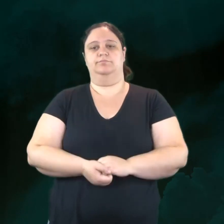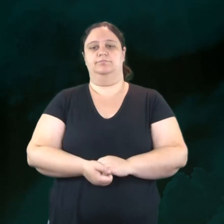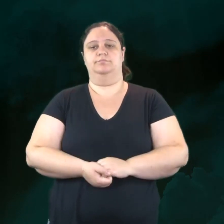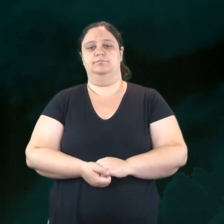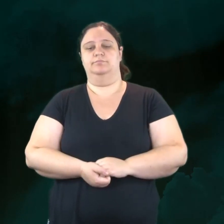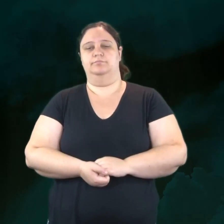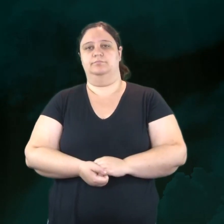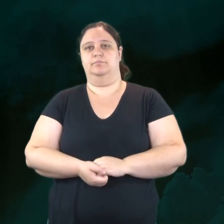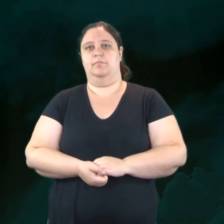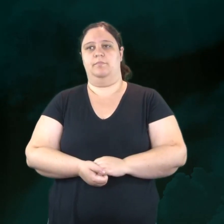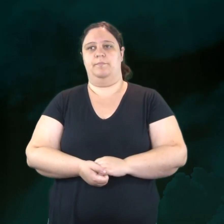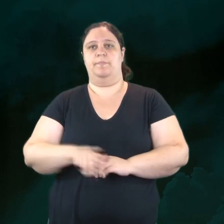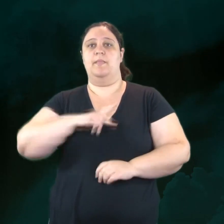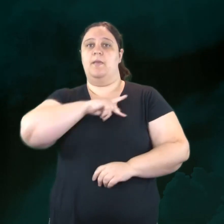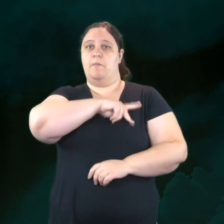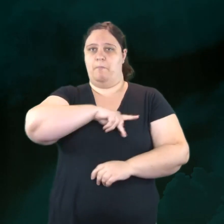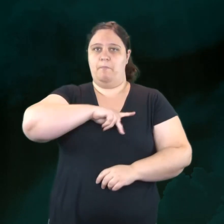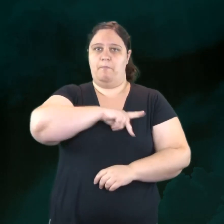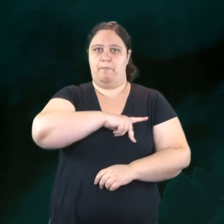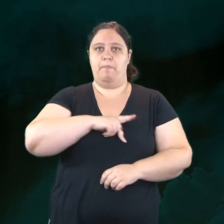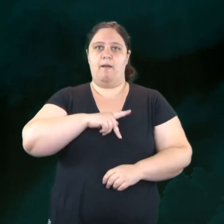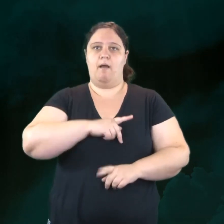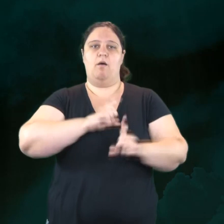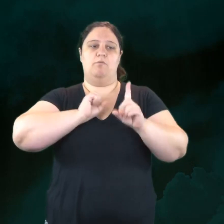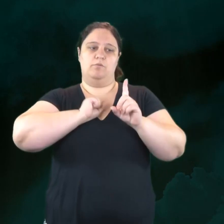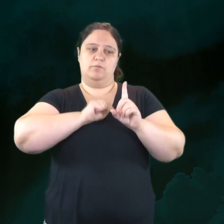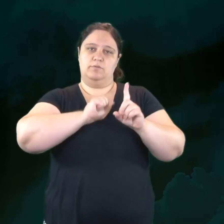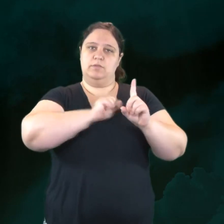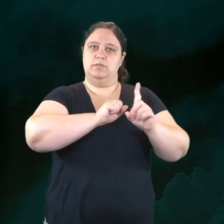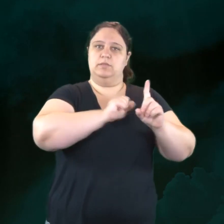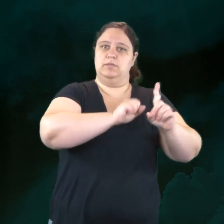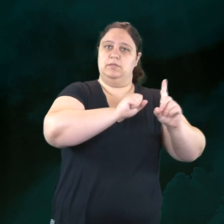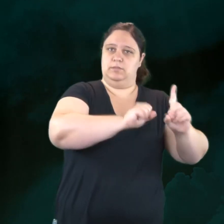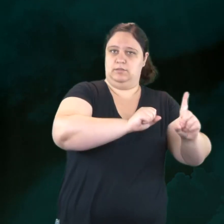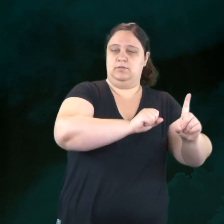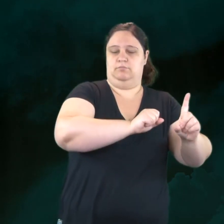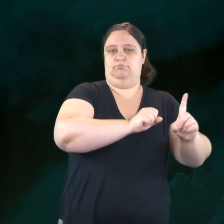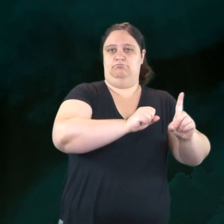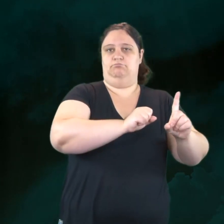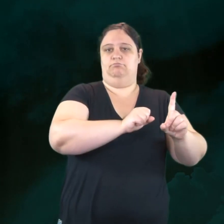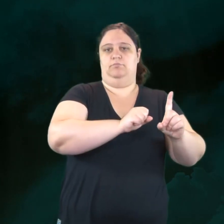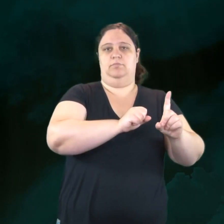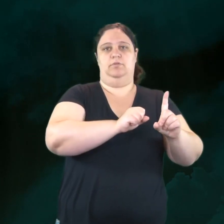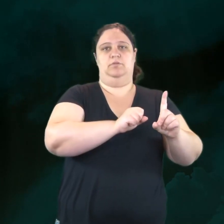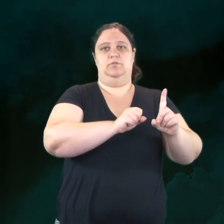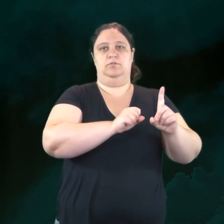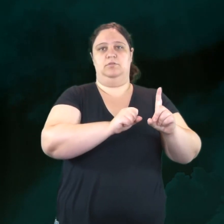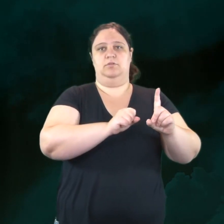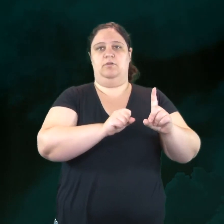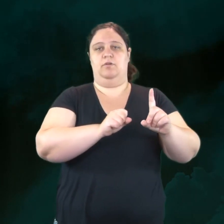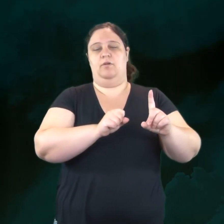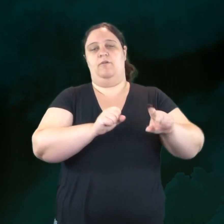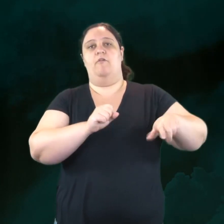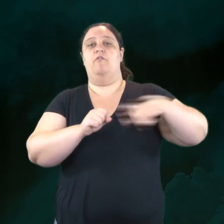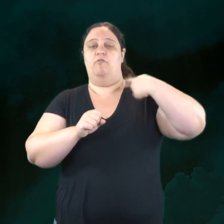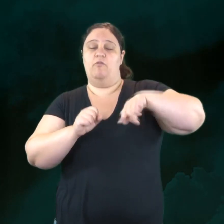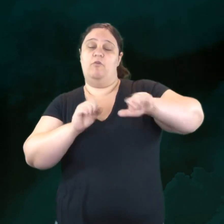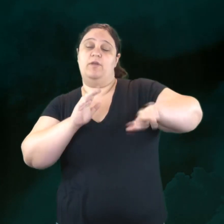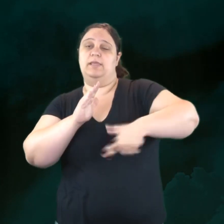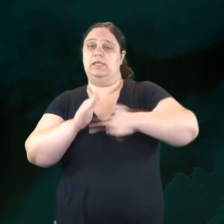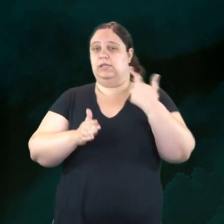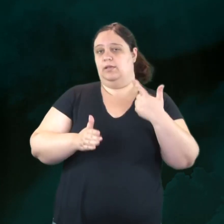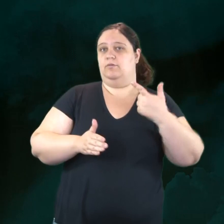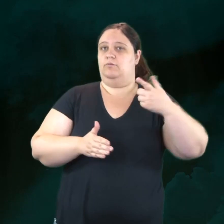depois que Paulo e Silas decidiram fazer a segunda viagem a partir de